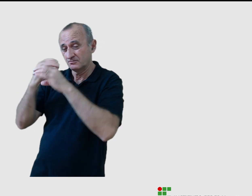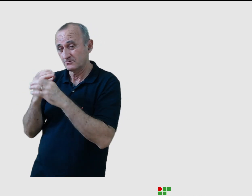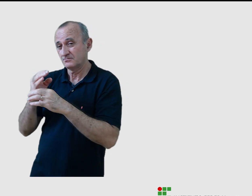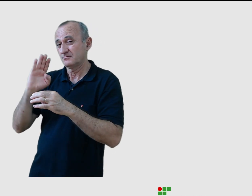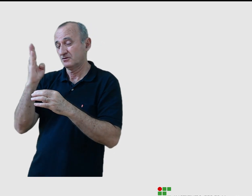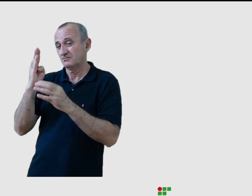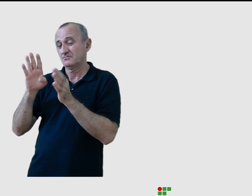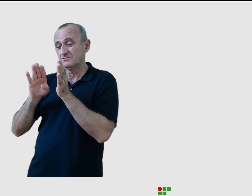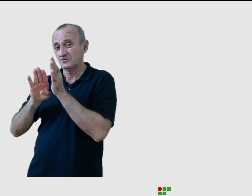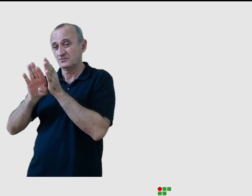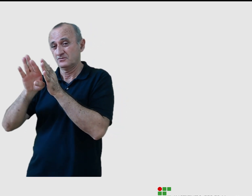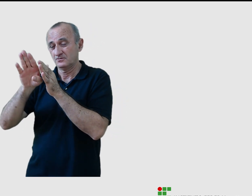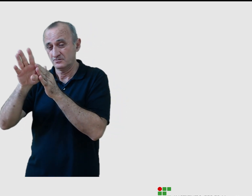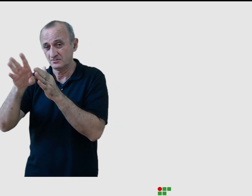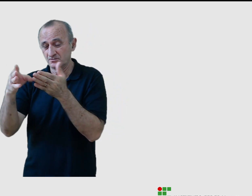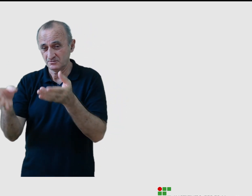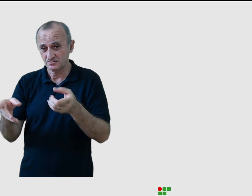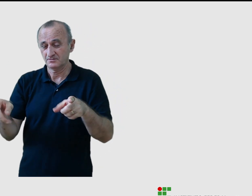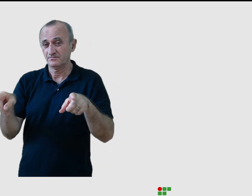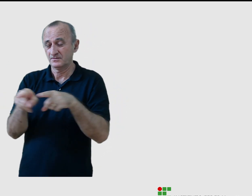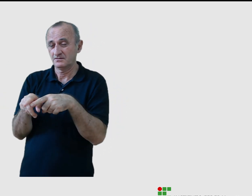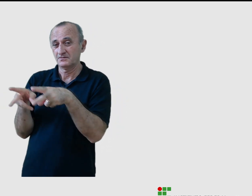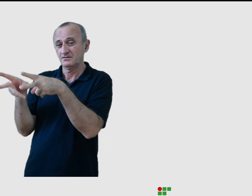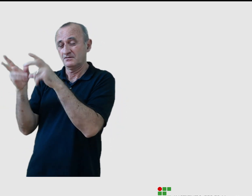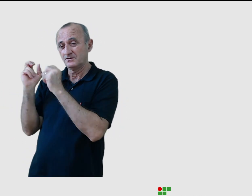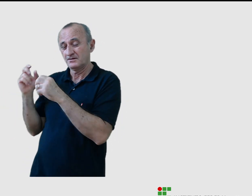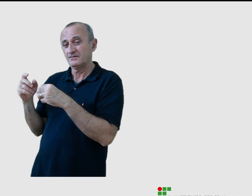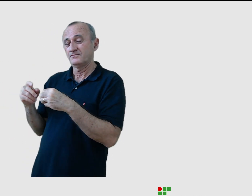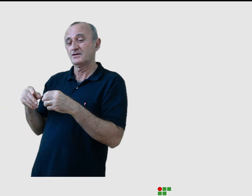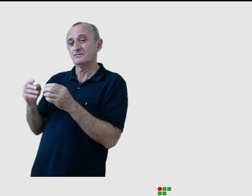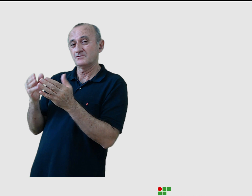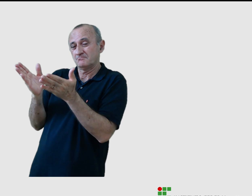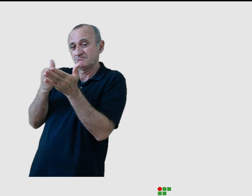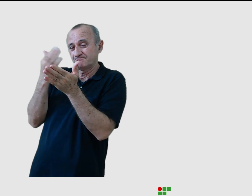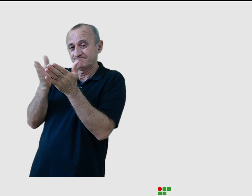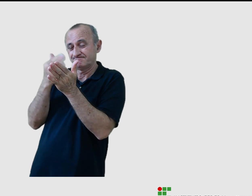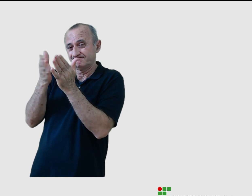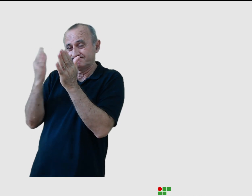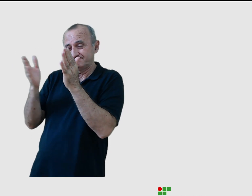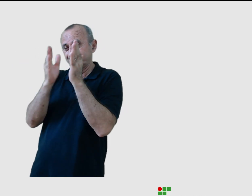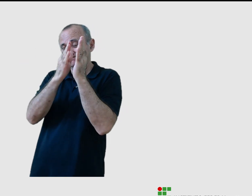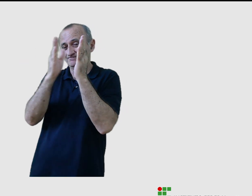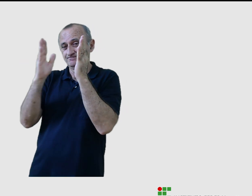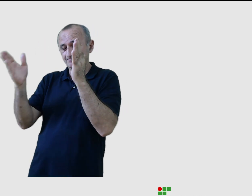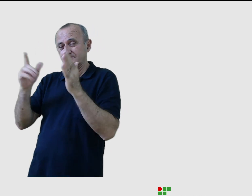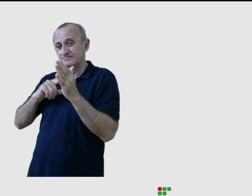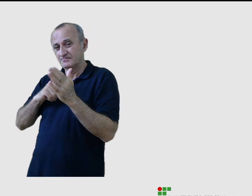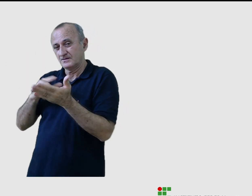compartilhe com amigos, com estudantes de biologia. E também